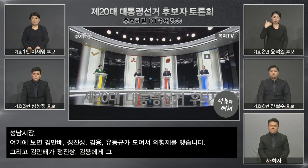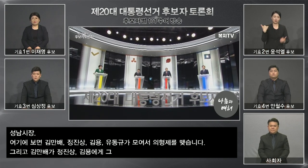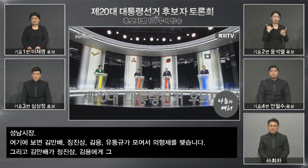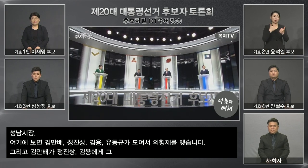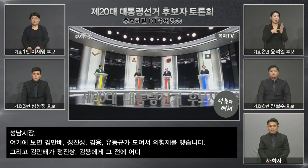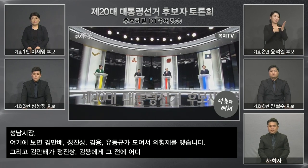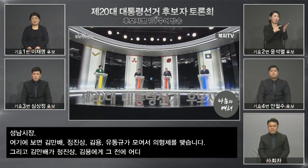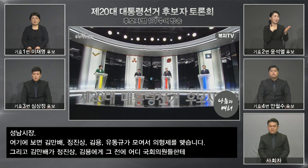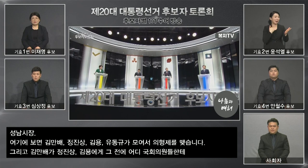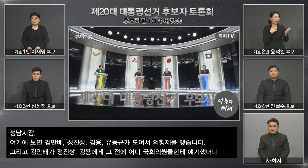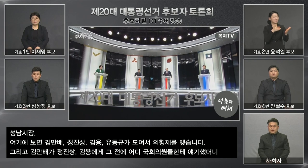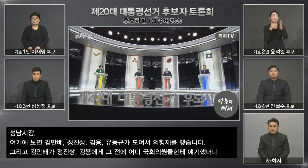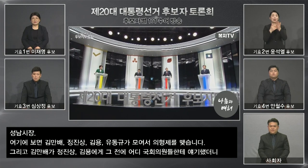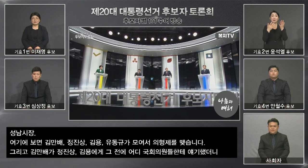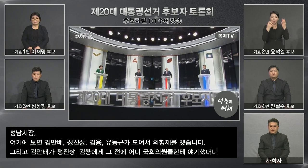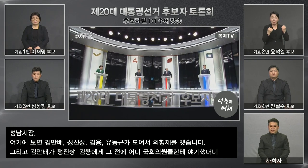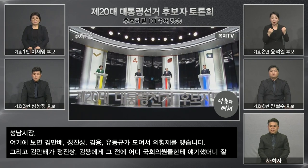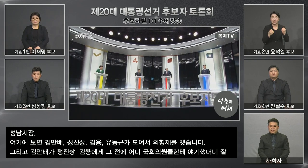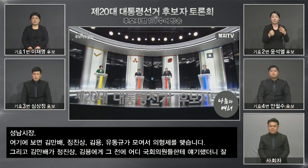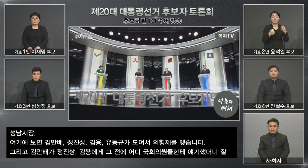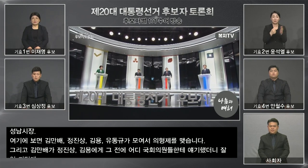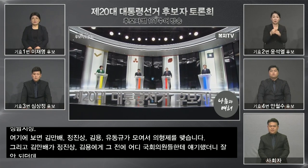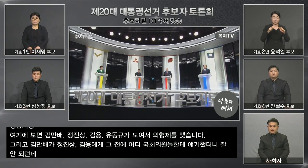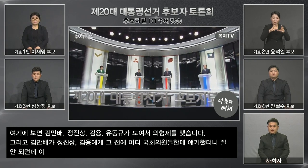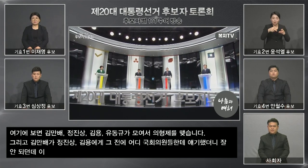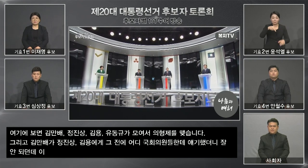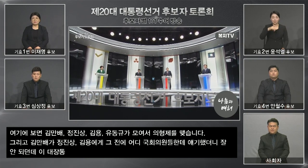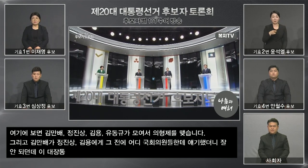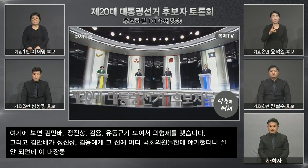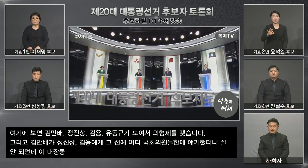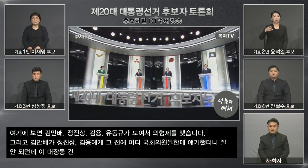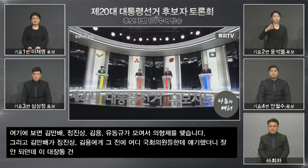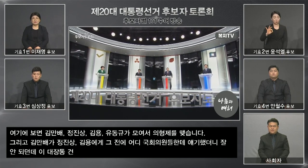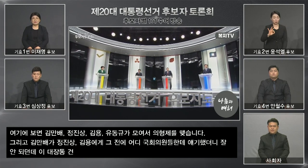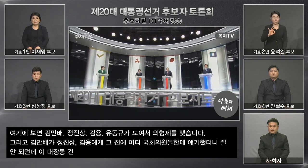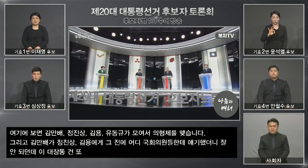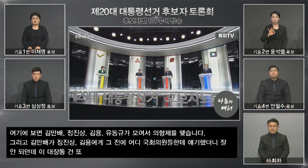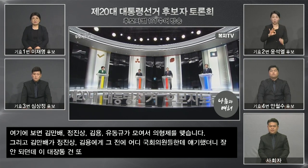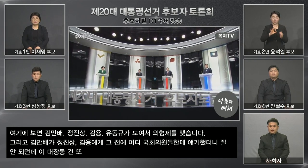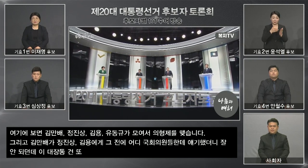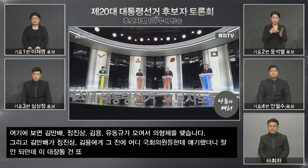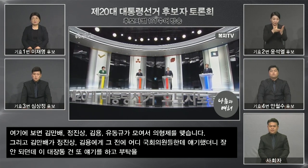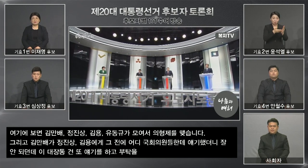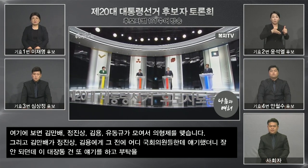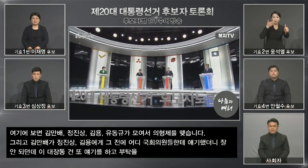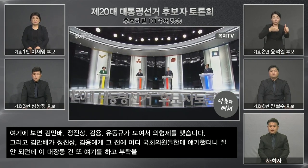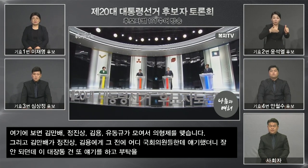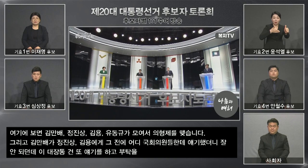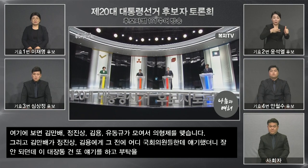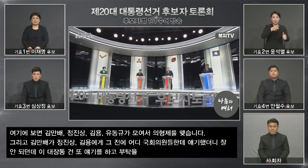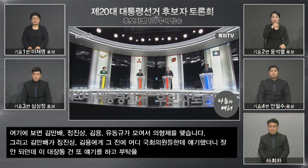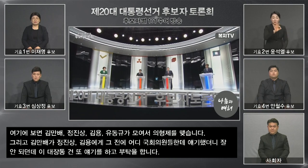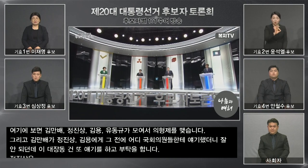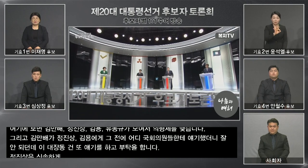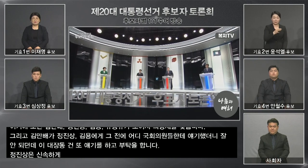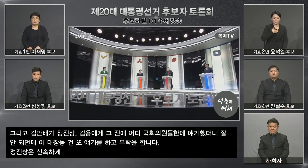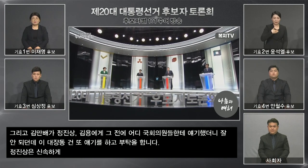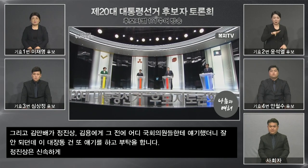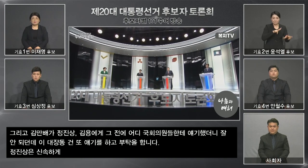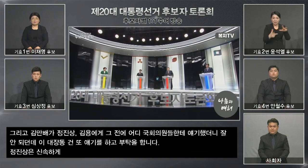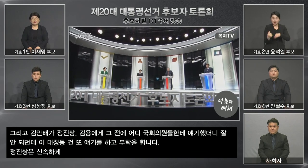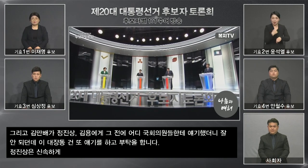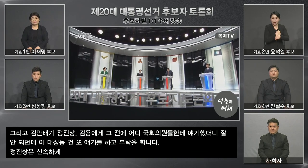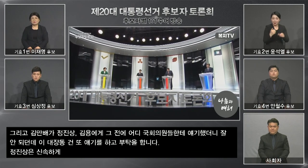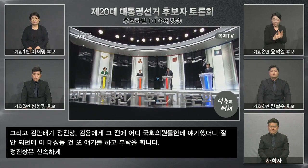안 되던데 이 대장동권 또 얘기를 하고 부탁을 합니다. 정진상은 신속하게 저희가 추진해서 마무리